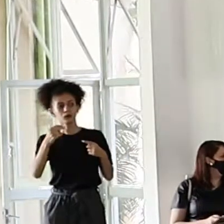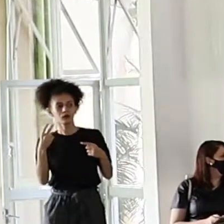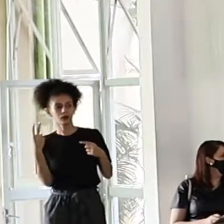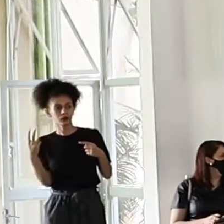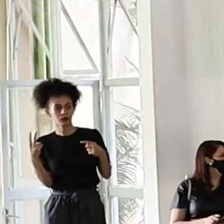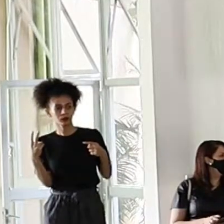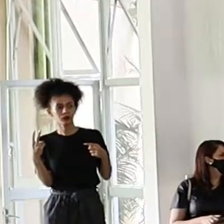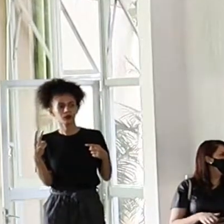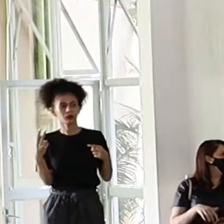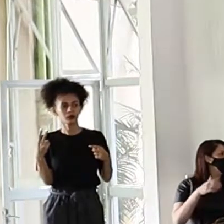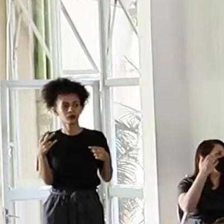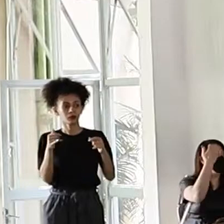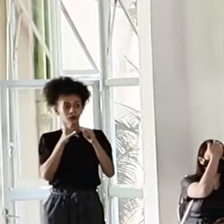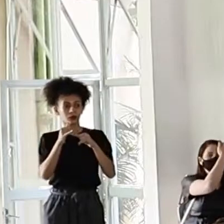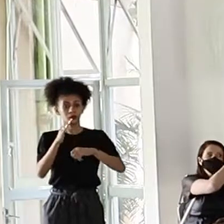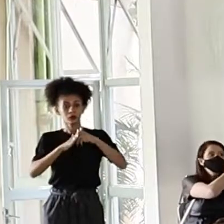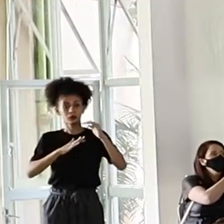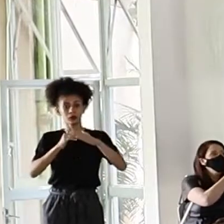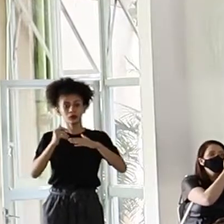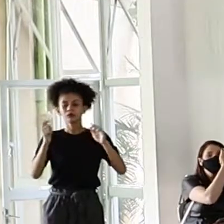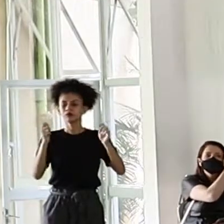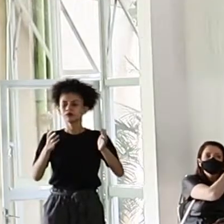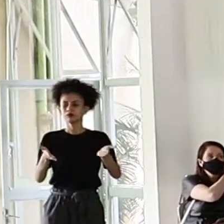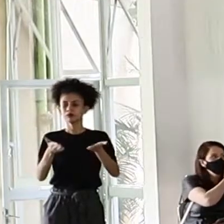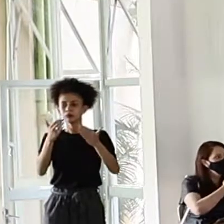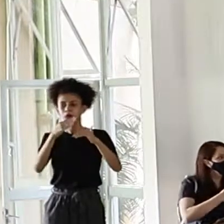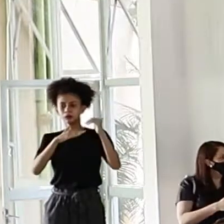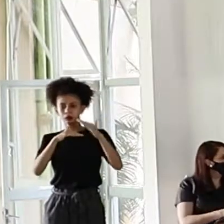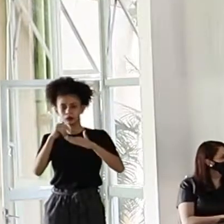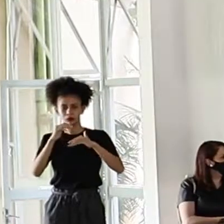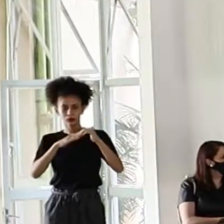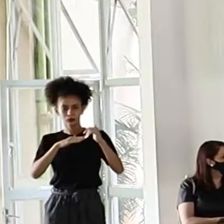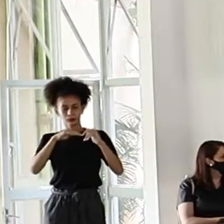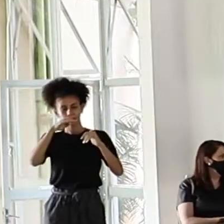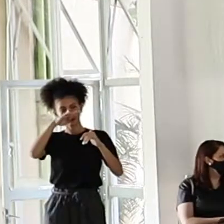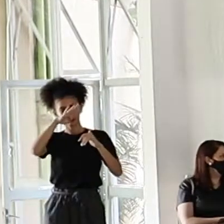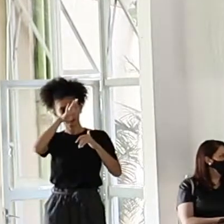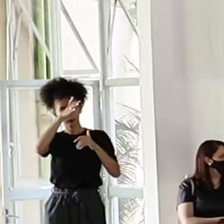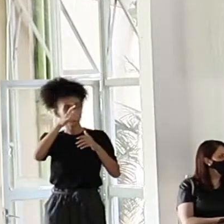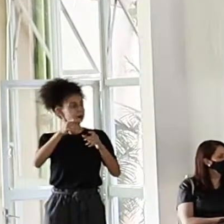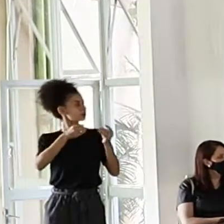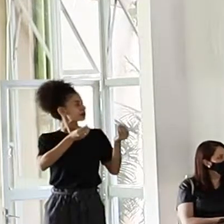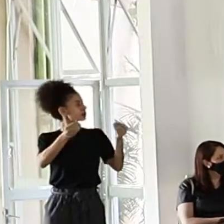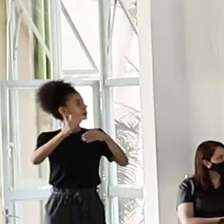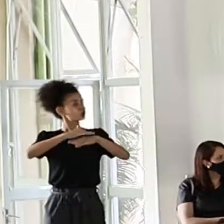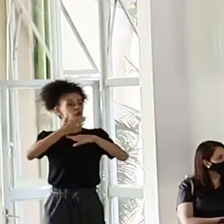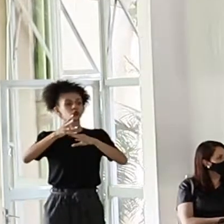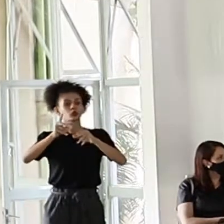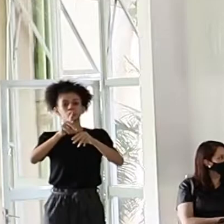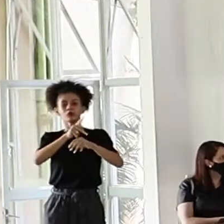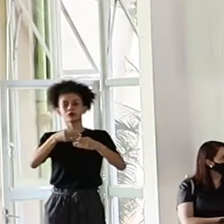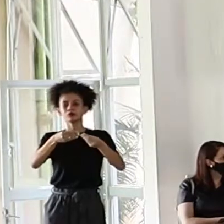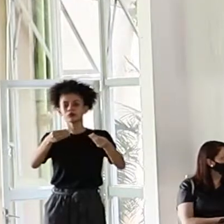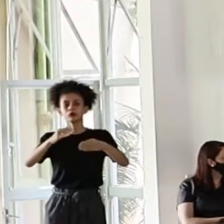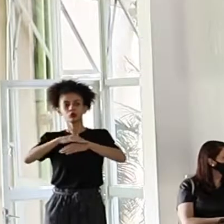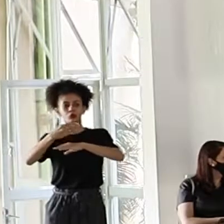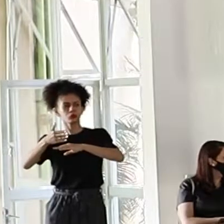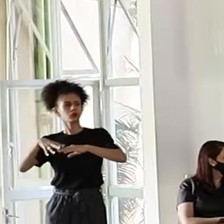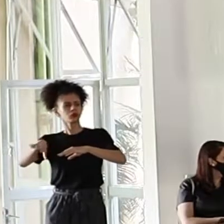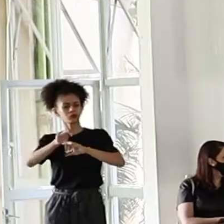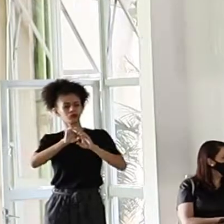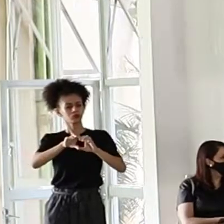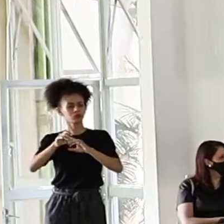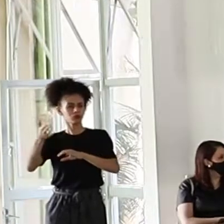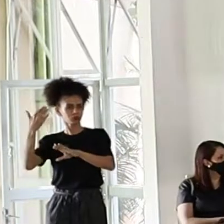distribuir um notebook para todos os professores todos educadores naquela época é porque eu já dizia lá